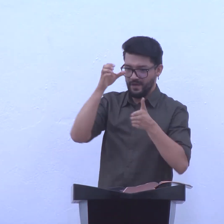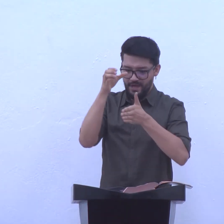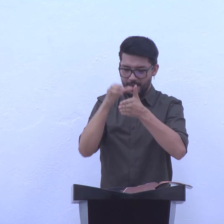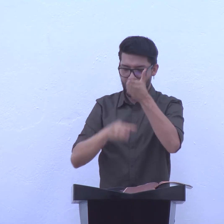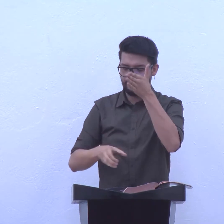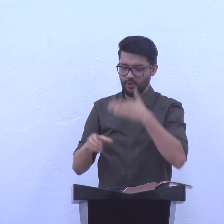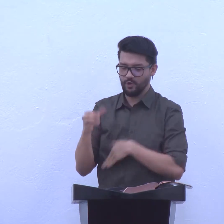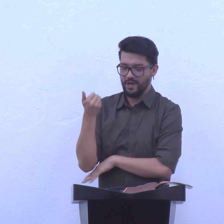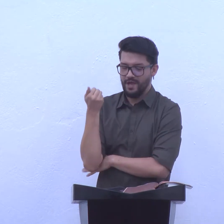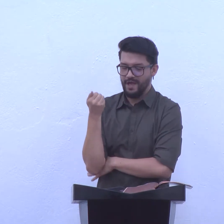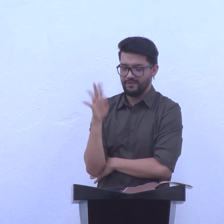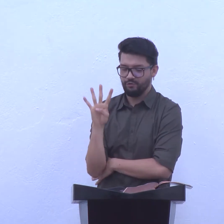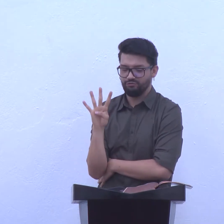interesante y quiero por favor que